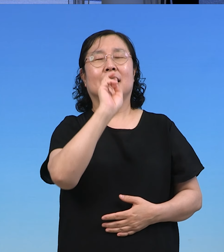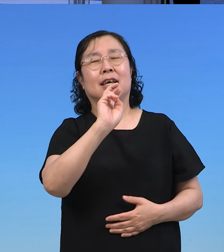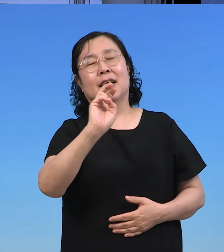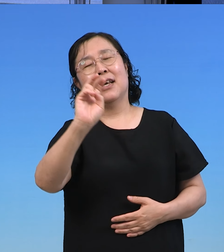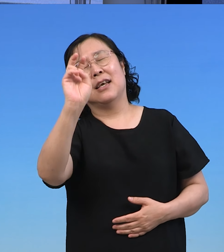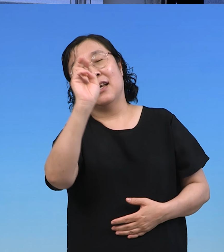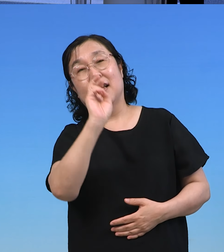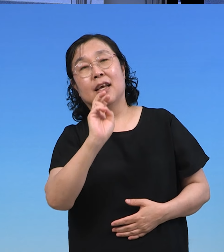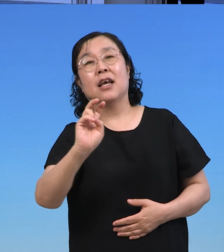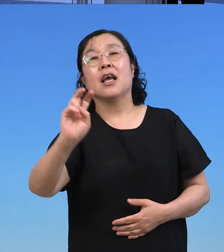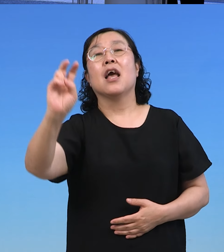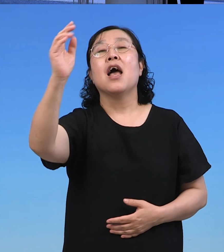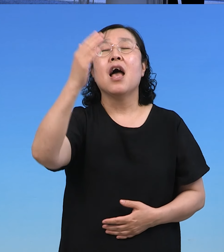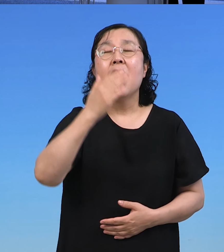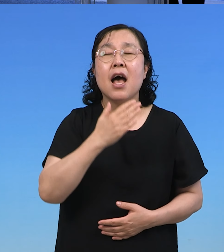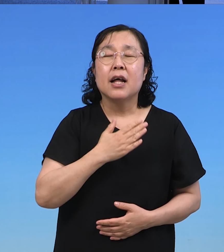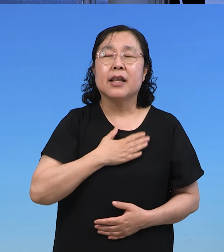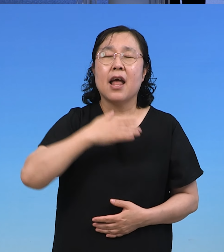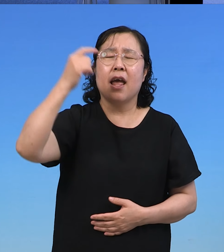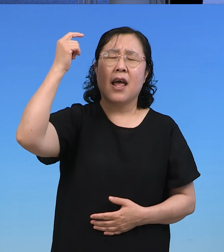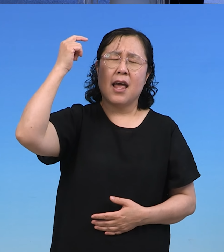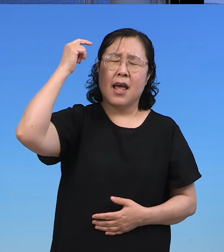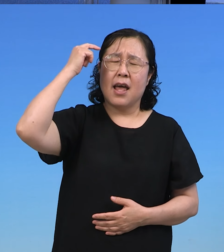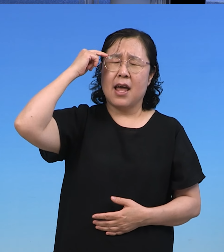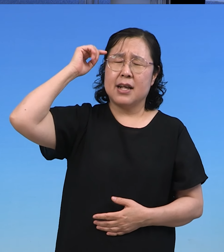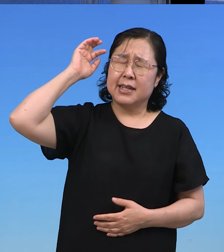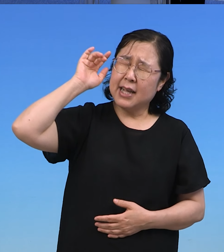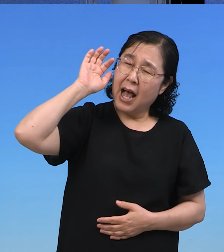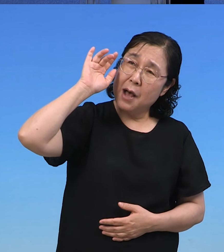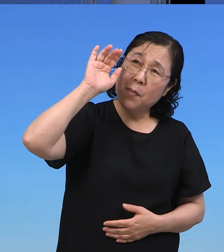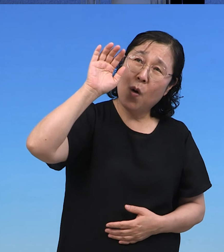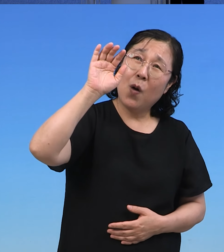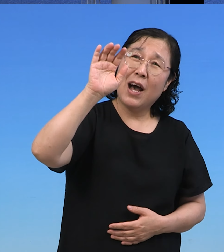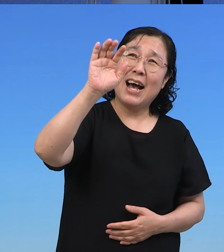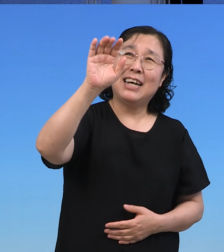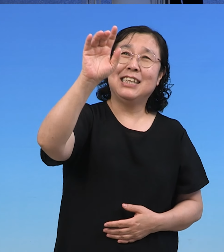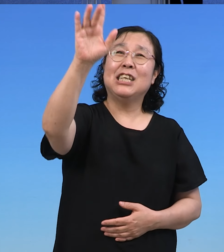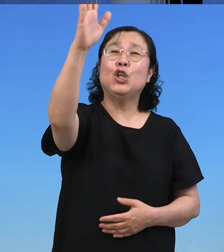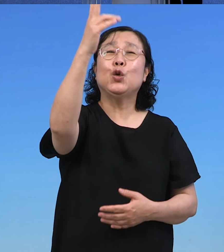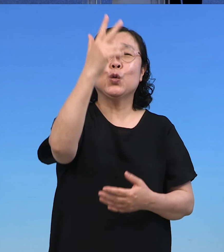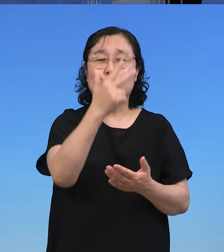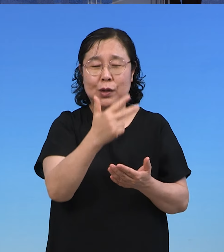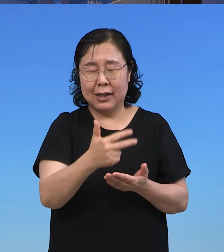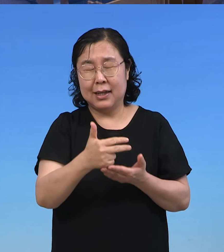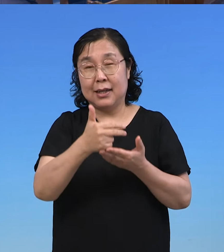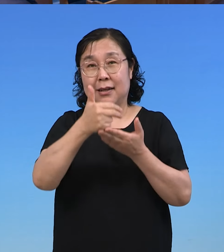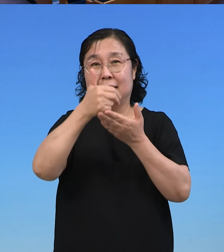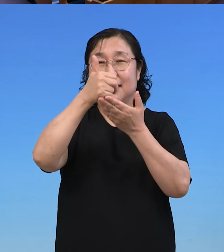우리의 상한 마음을 주님 앞에 다 토해내십시오. 내 사모하는 주님,